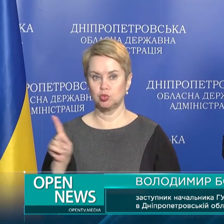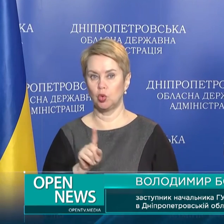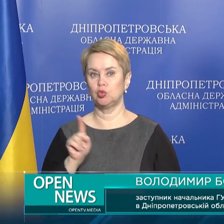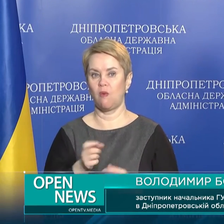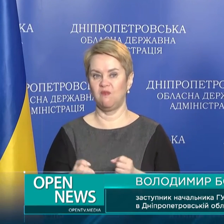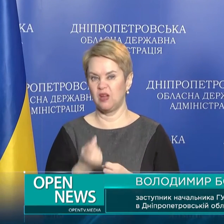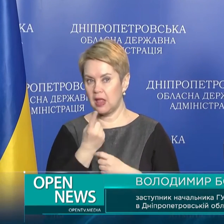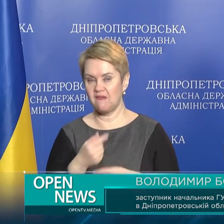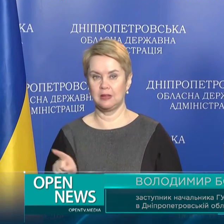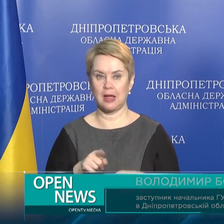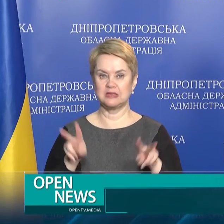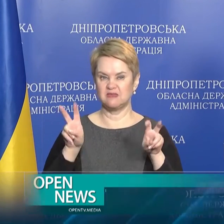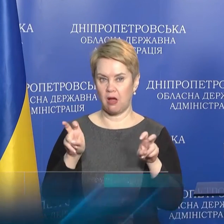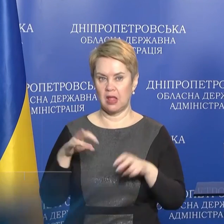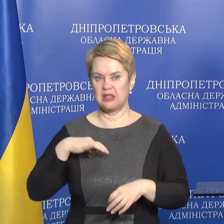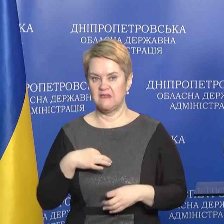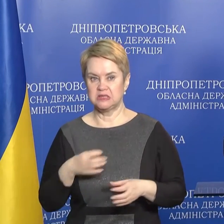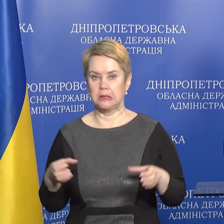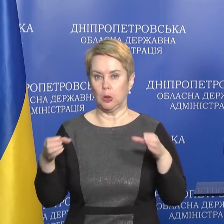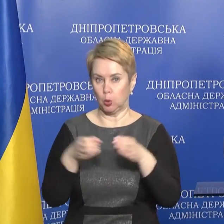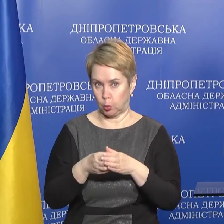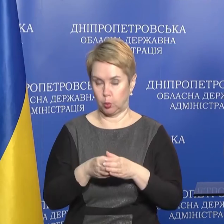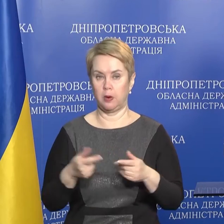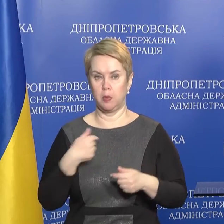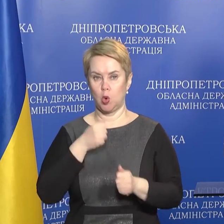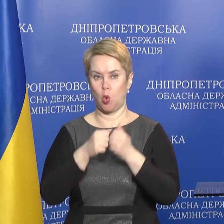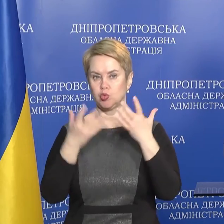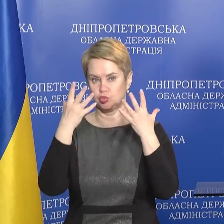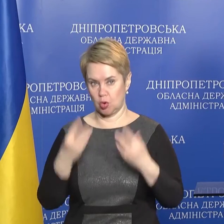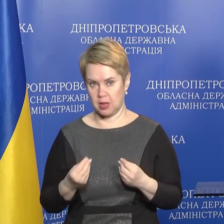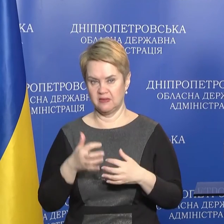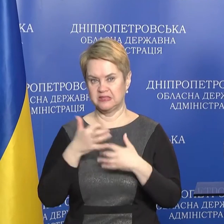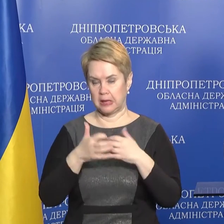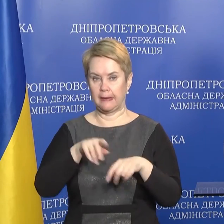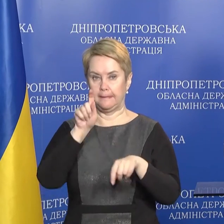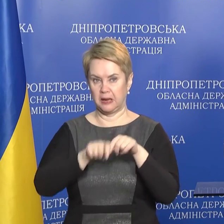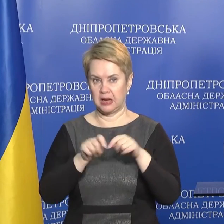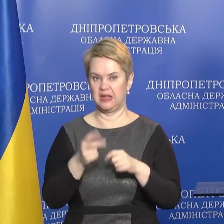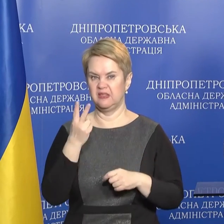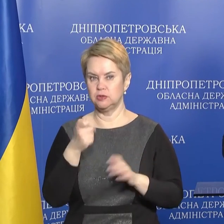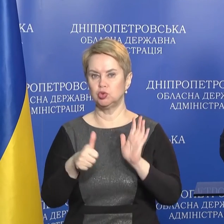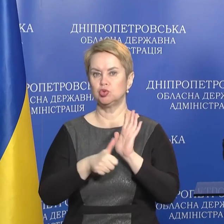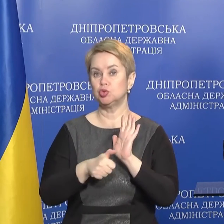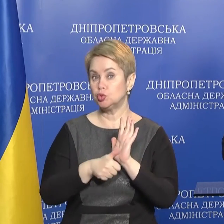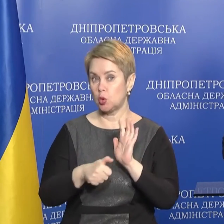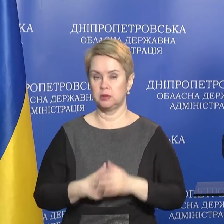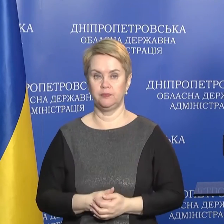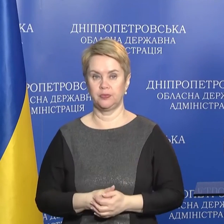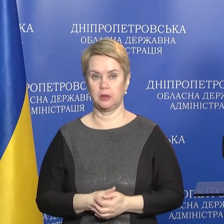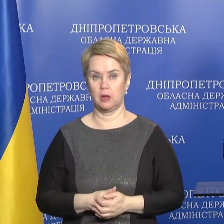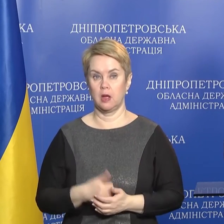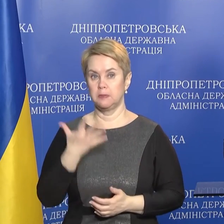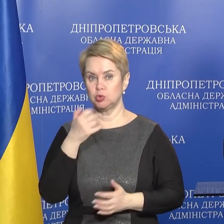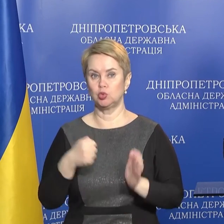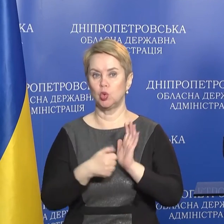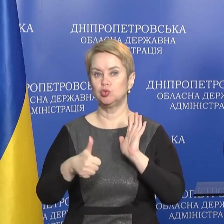щодо виявлення і так званих диверсійних груп. Ми кожного дня в середньому перевіряємо 200-600, від